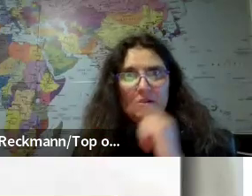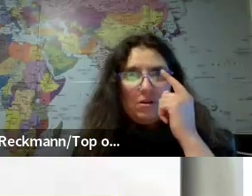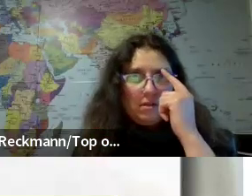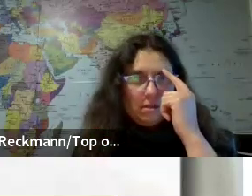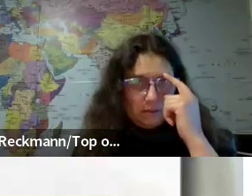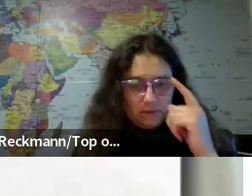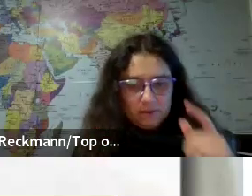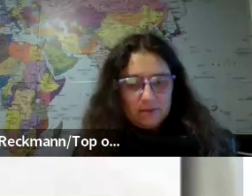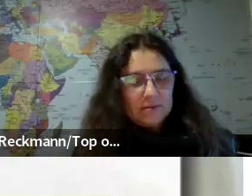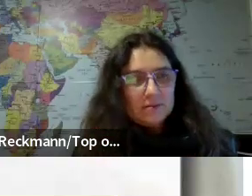secar.